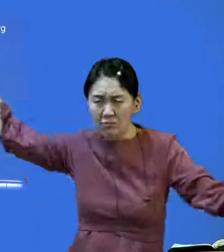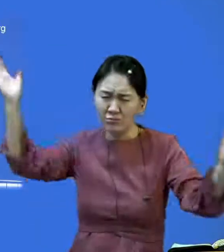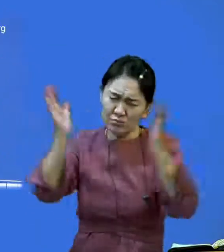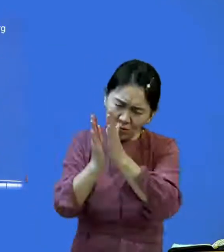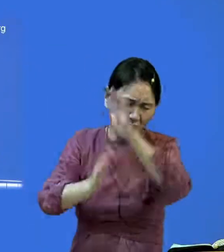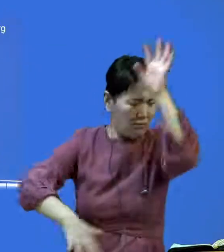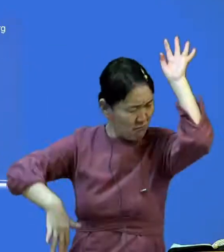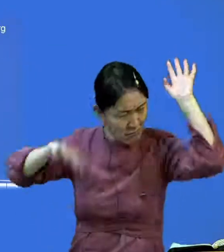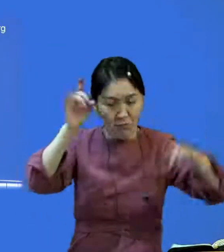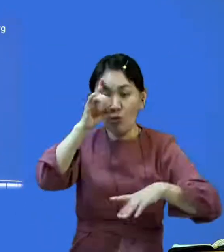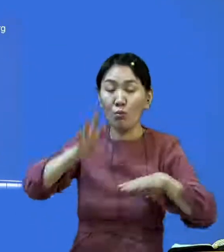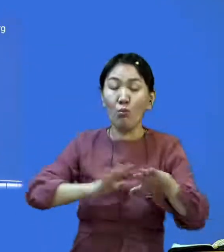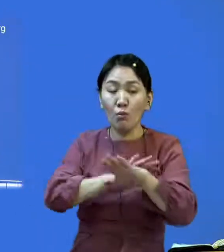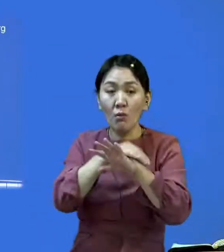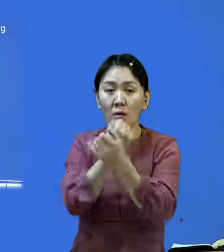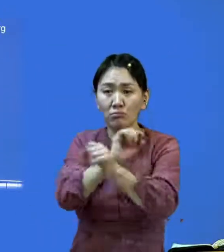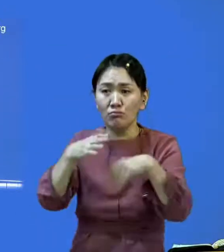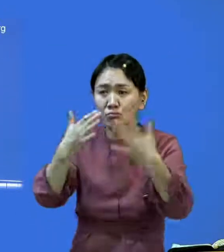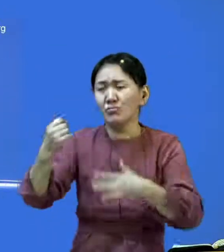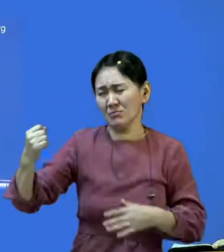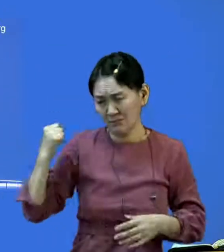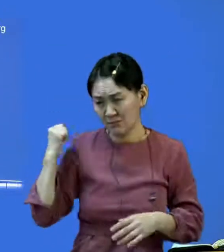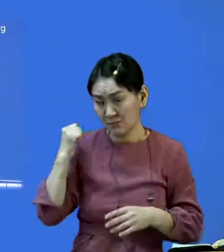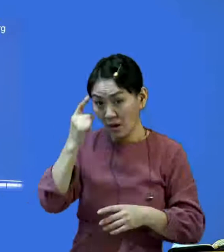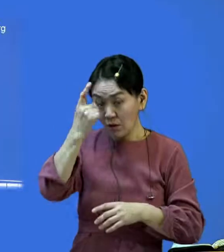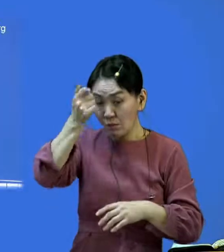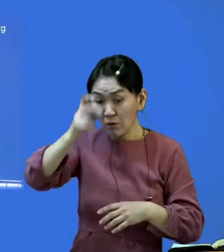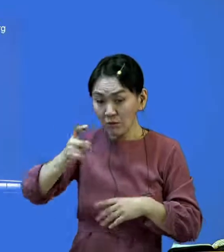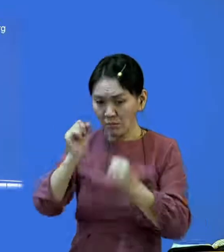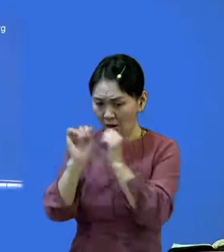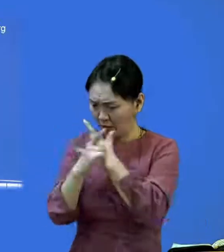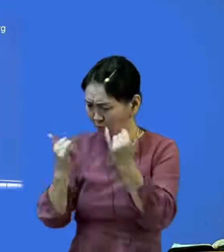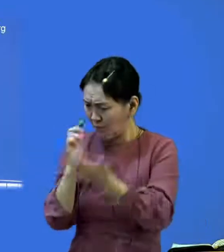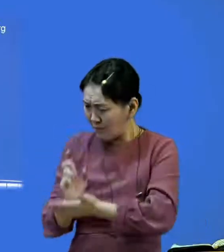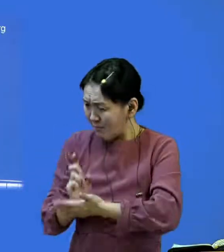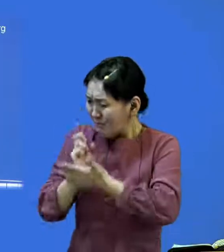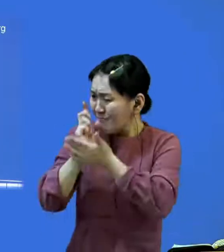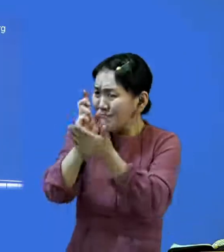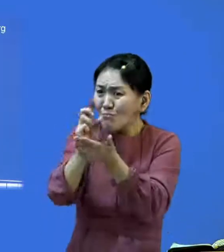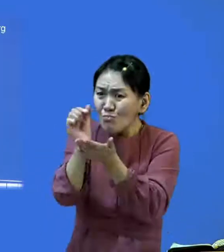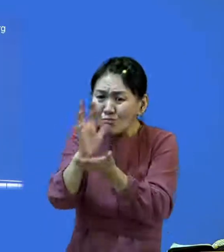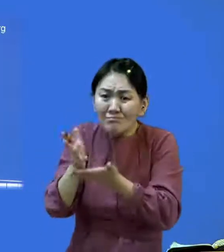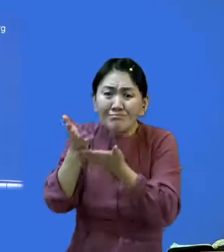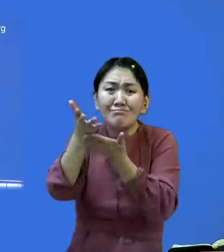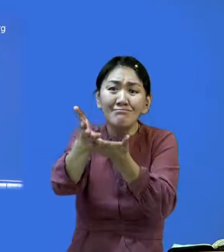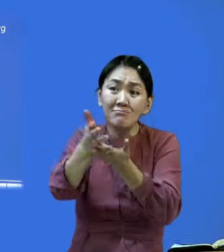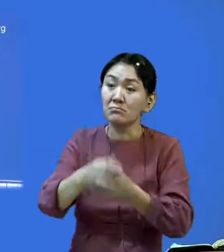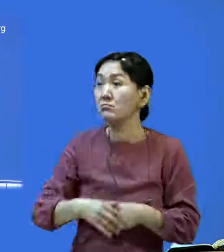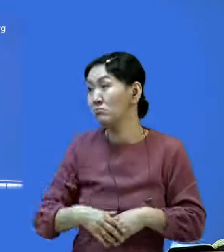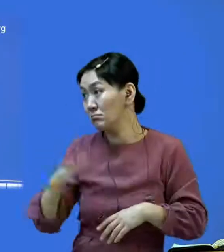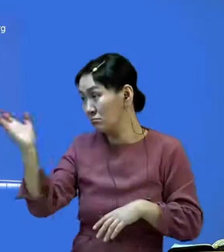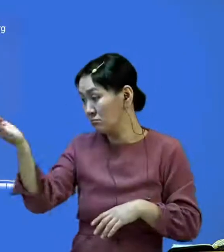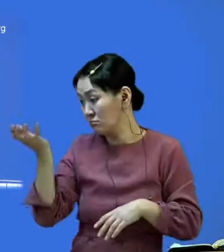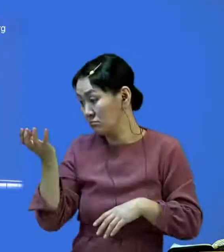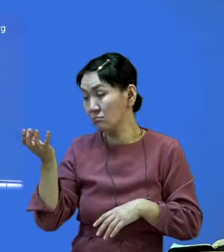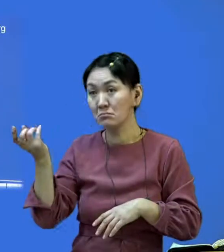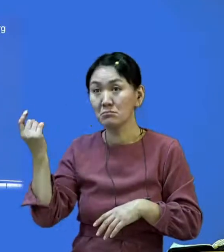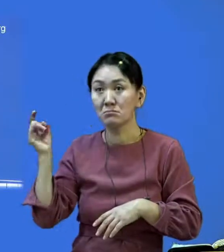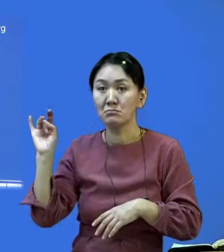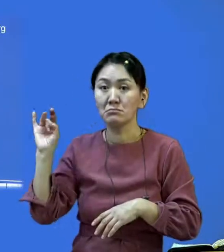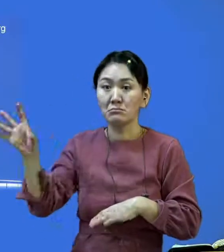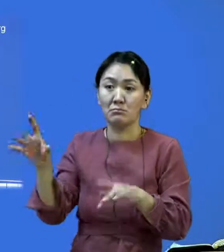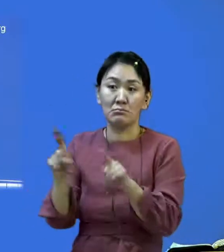бурхны нэгүслийг энэ агуу бэлгийг энэ үнгүү өгөөд байгаа тал үүнийг одоо үл